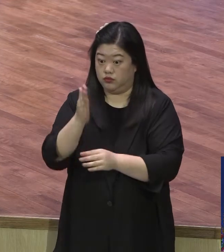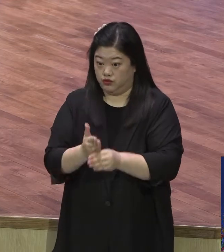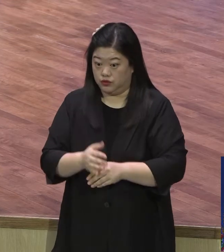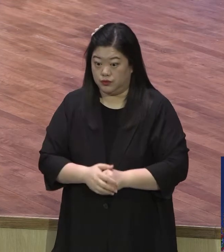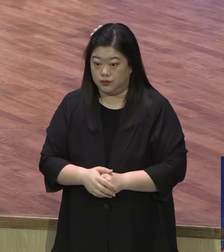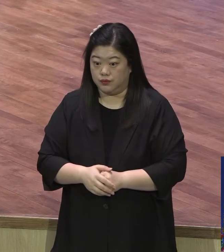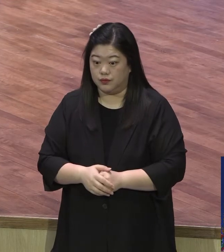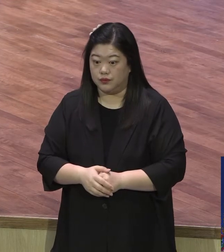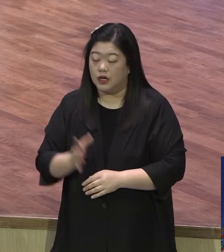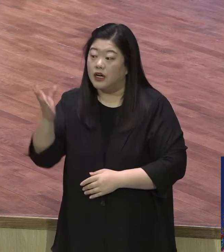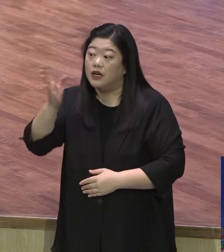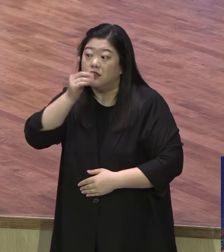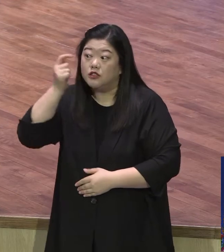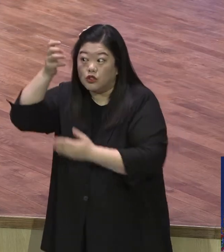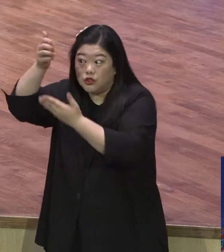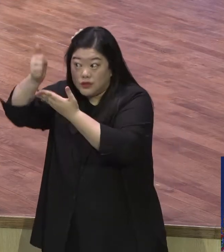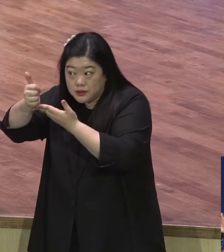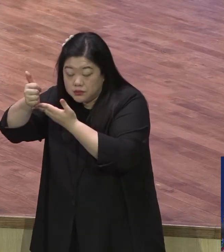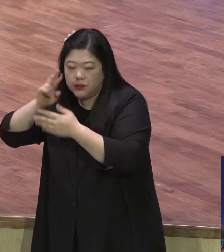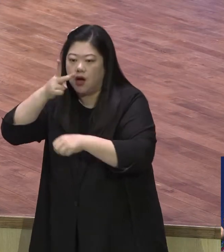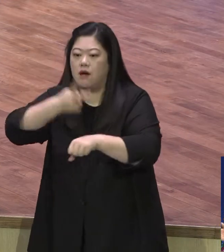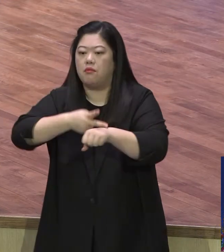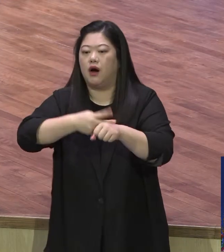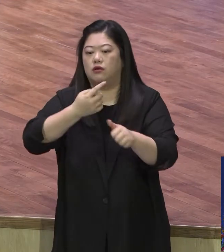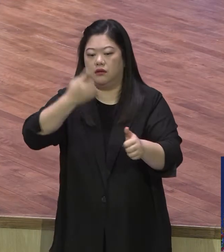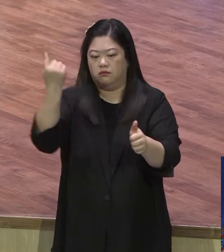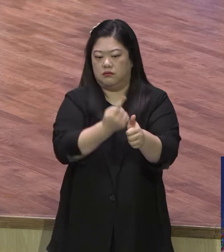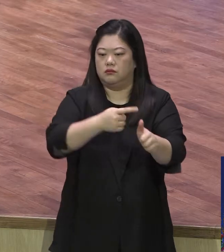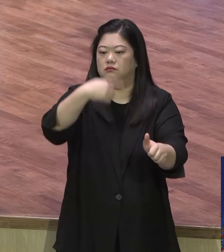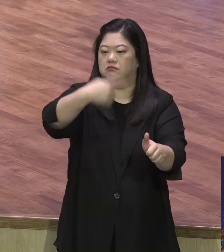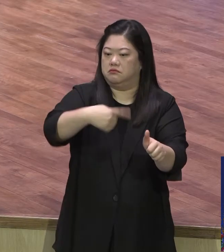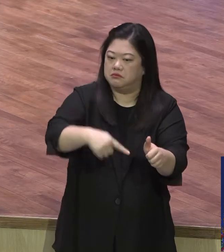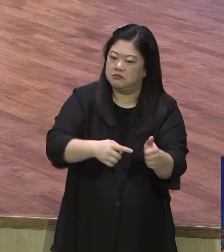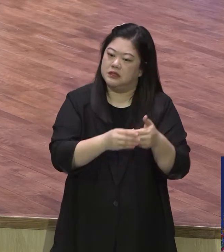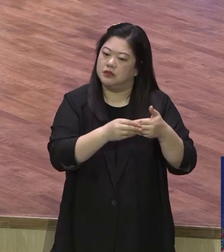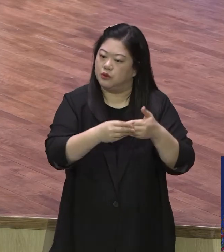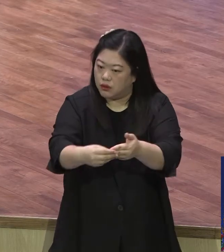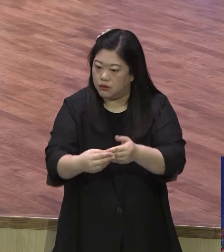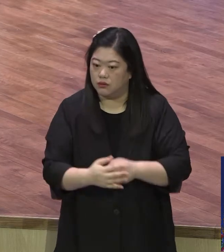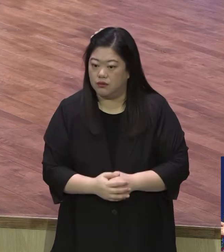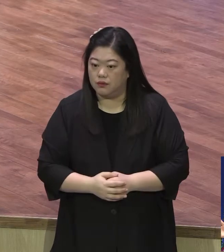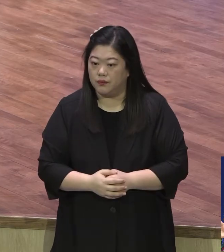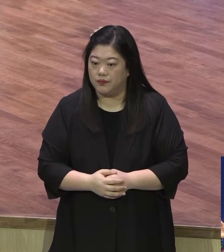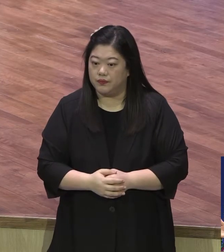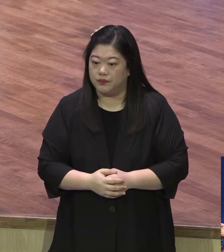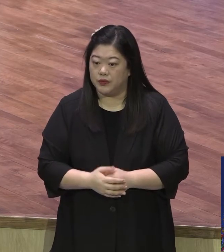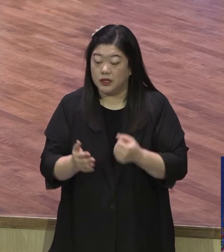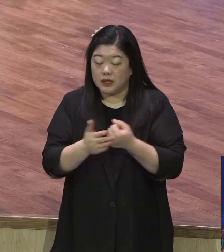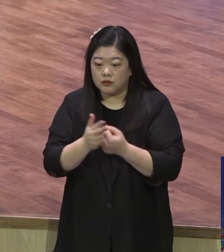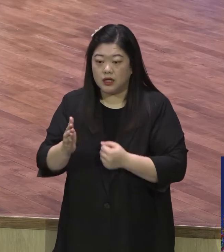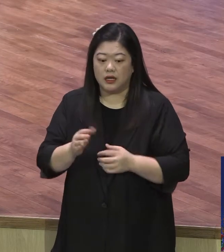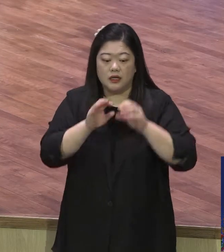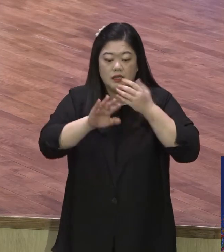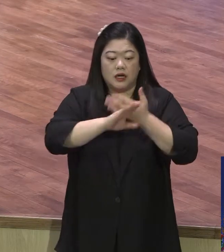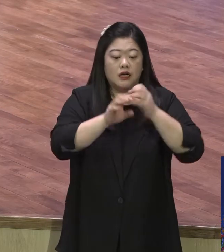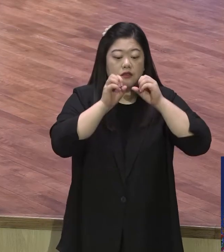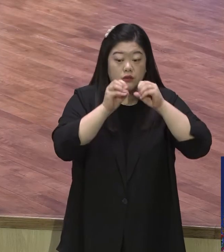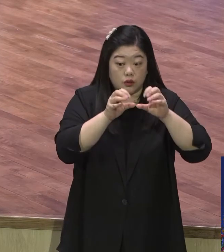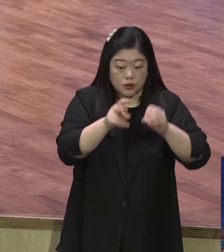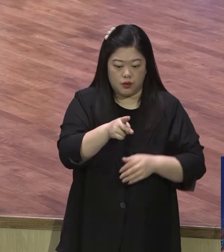성령께서 말씀 성령이 쫙 이끌어 가죠 그래서 성교는 뭐냐 성령 인도에요 성령 인도